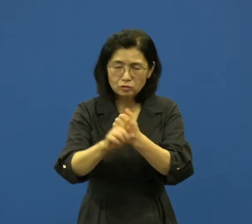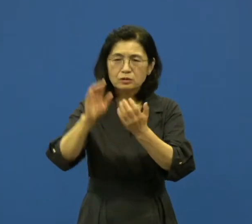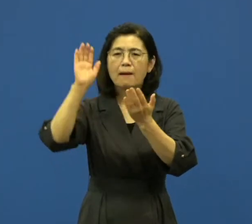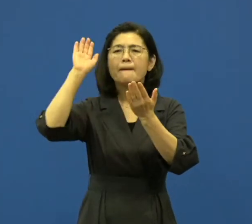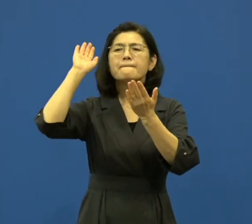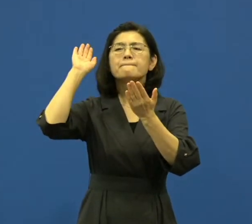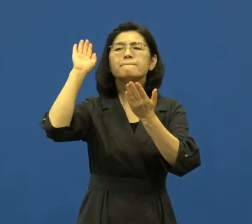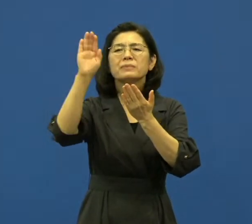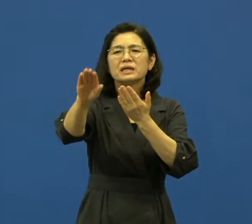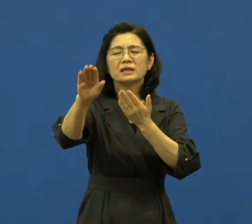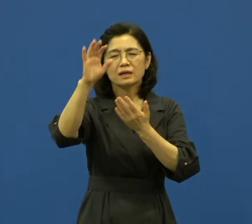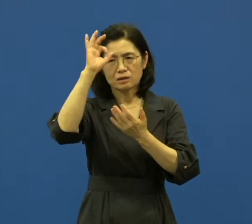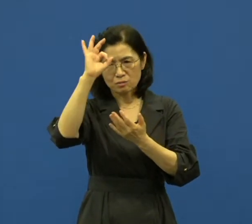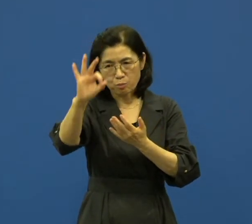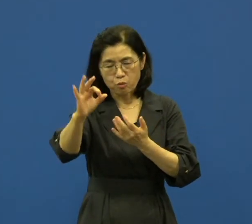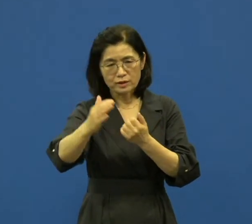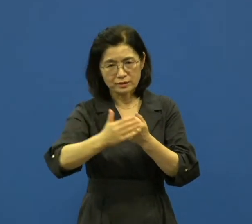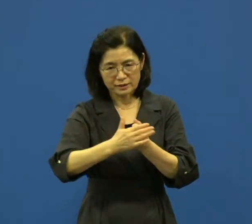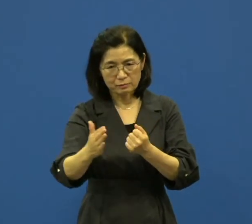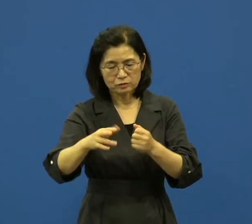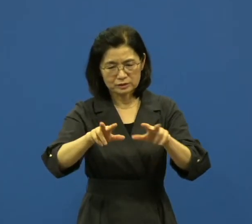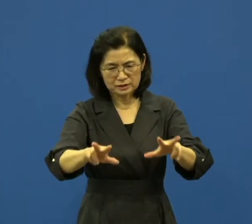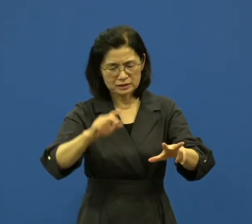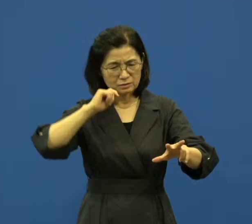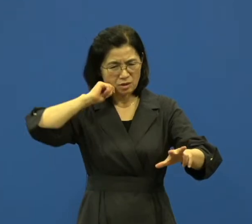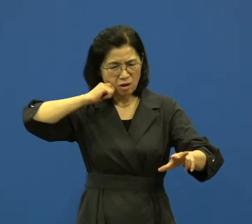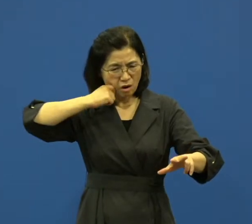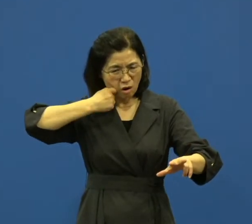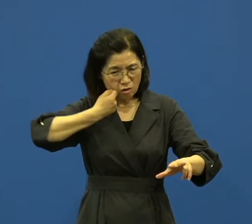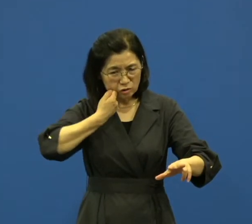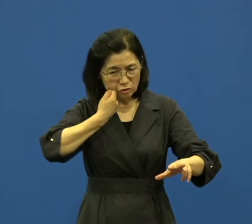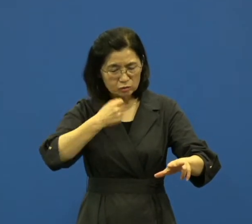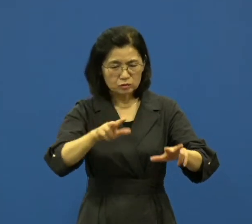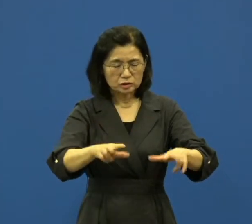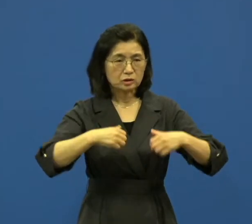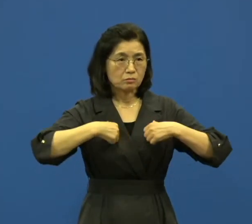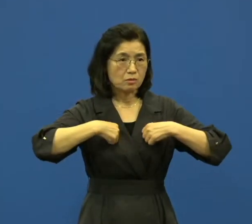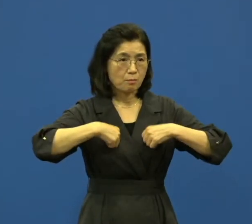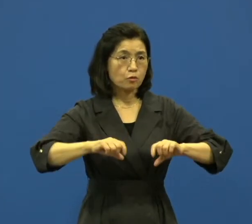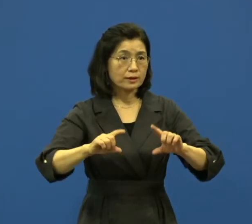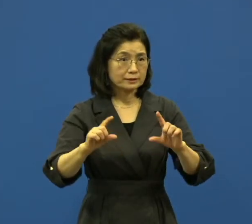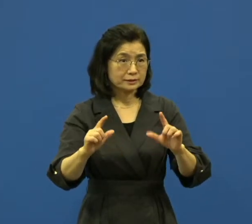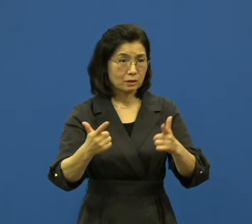믿음으로 미래를 보기 때문에 현실이 어려워도 그 현실을 포기하지 않는 것입니다.